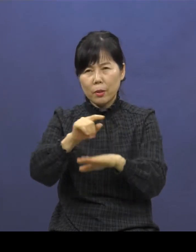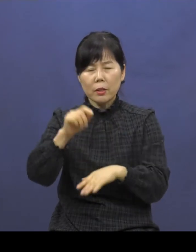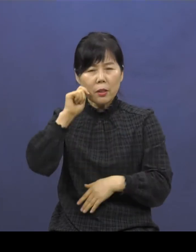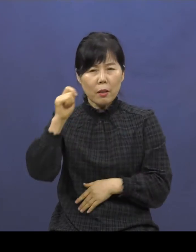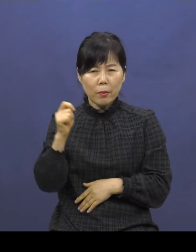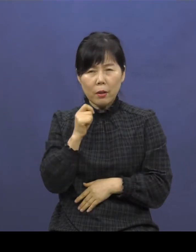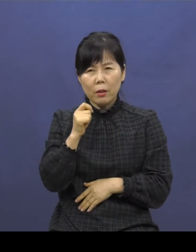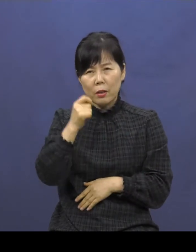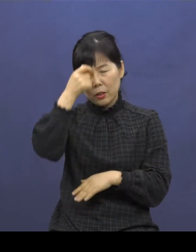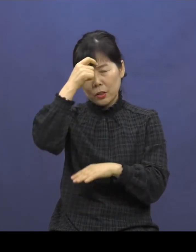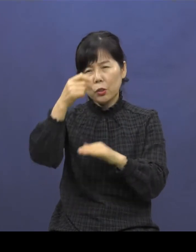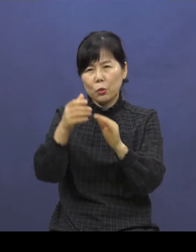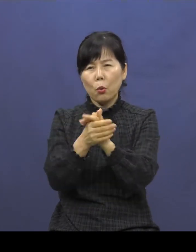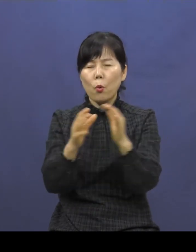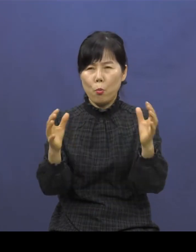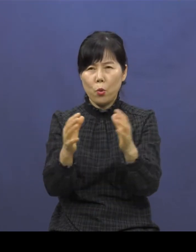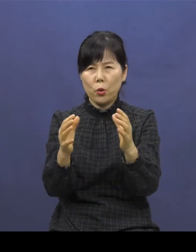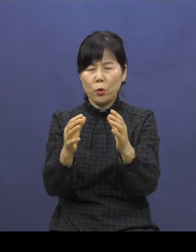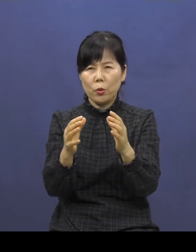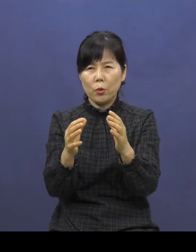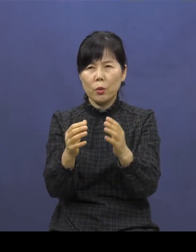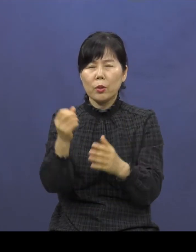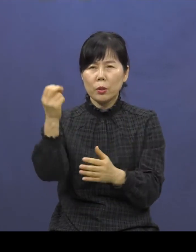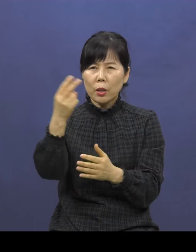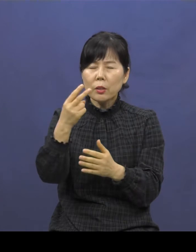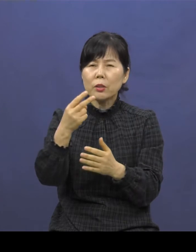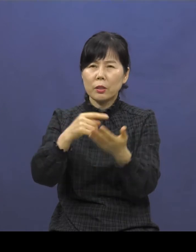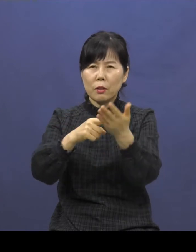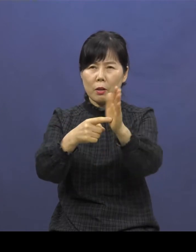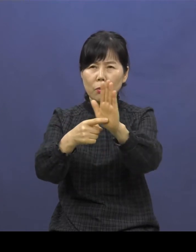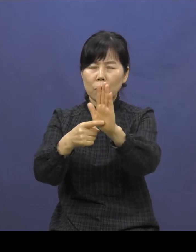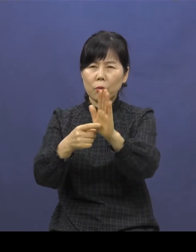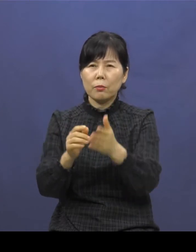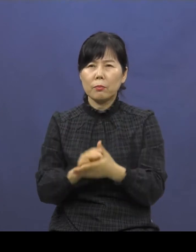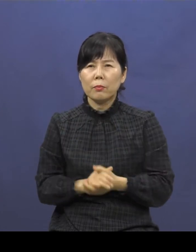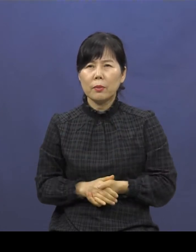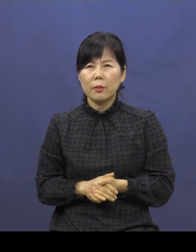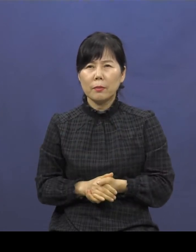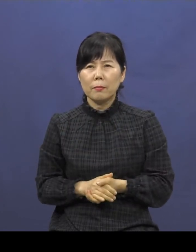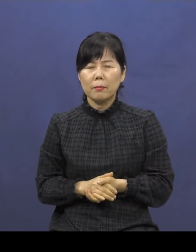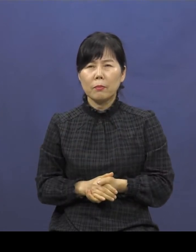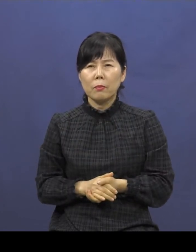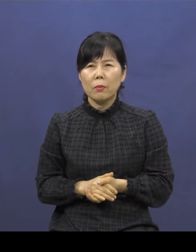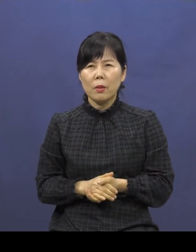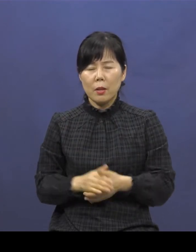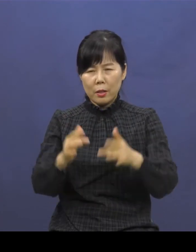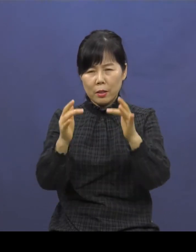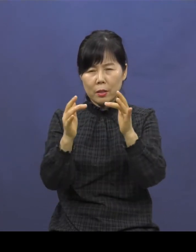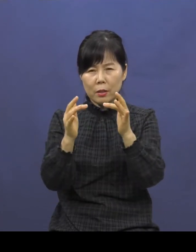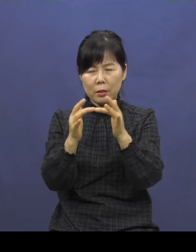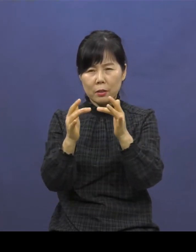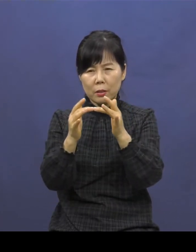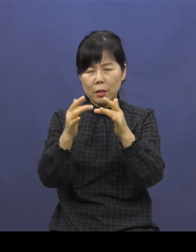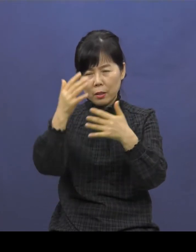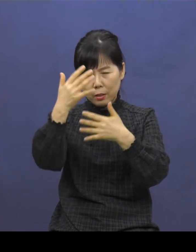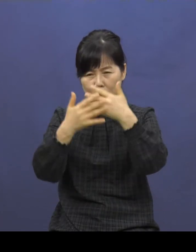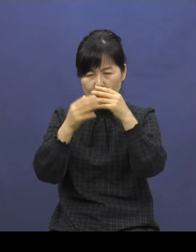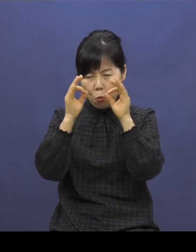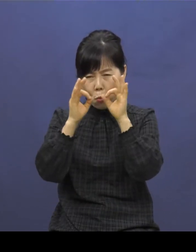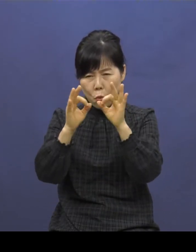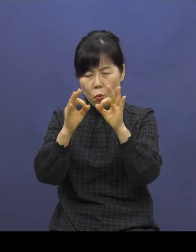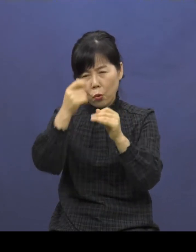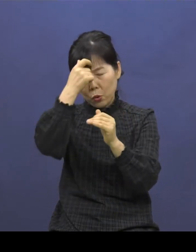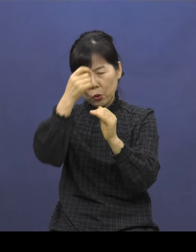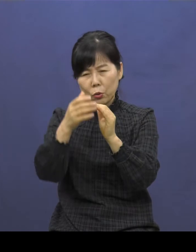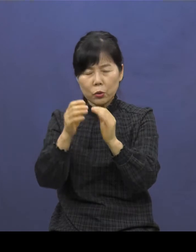광고합니다. 매일 새벽마다 새벽을 깨우면서 영상을 보면서 기도해 주시고 함께